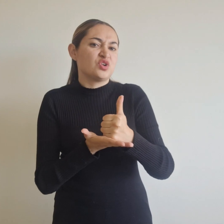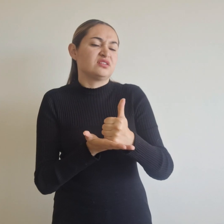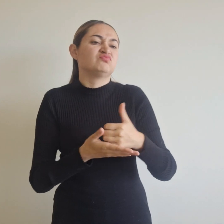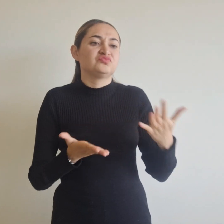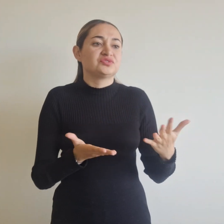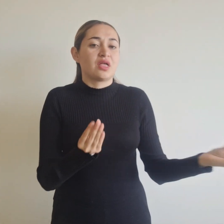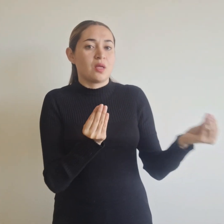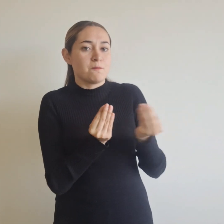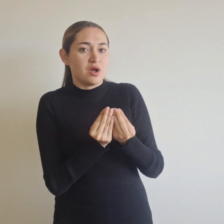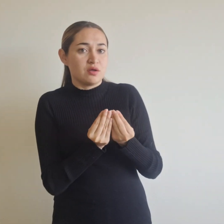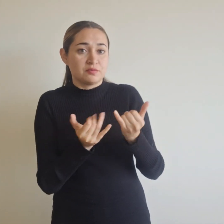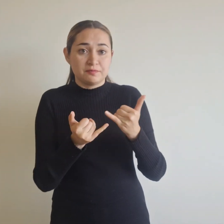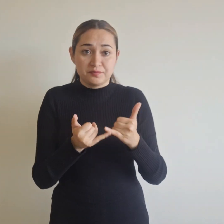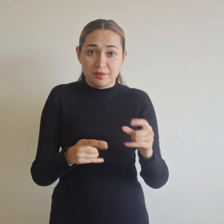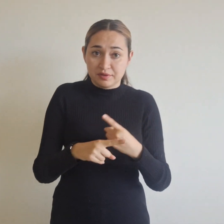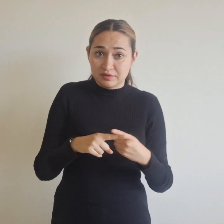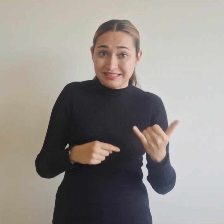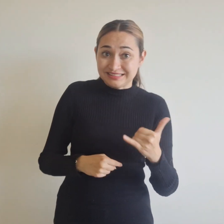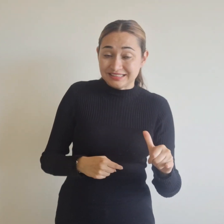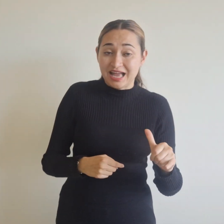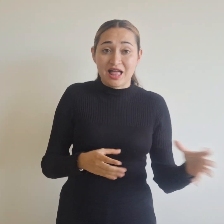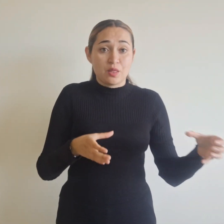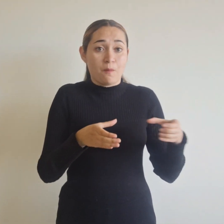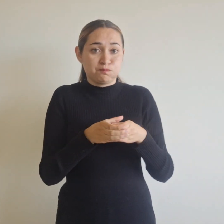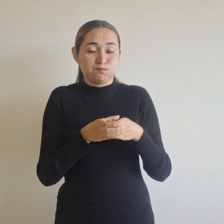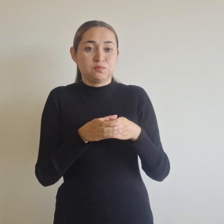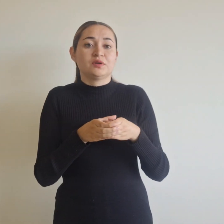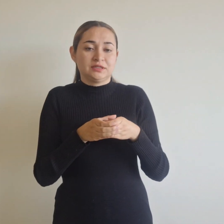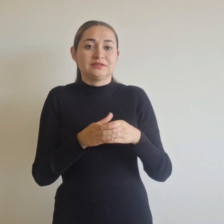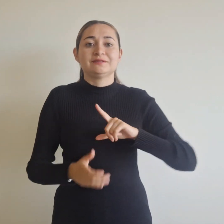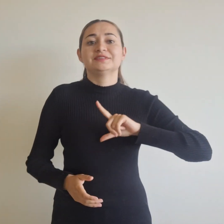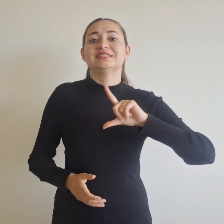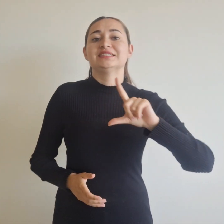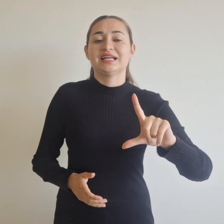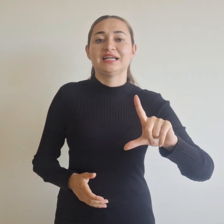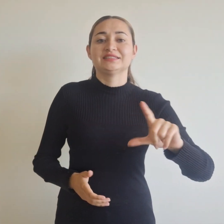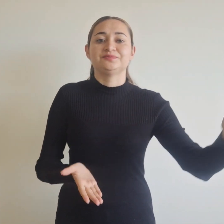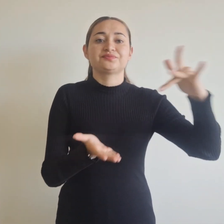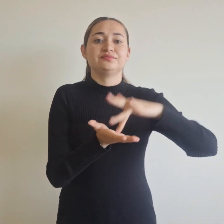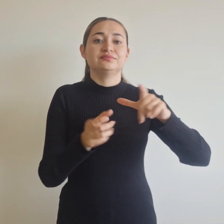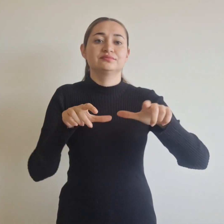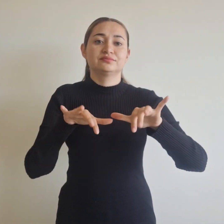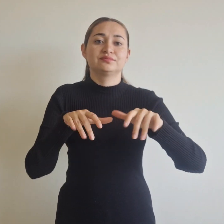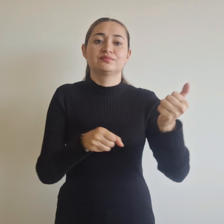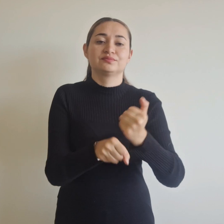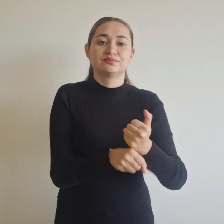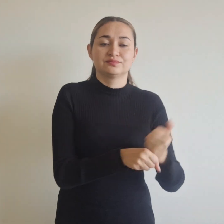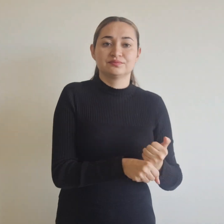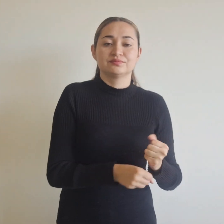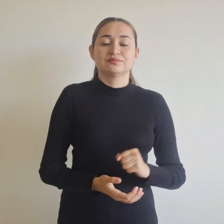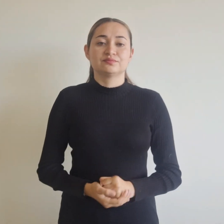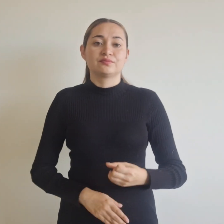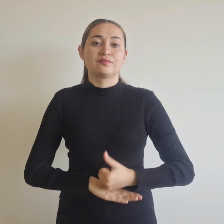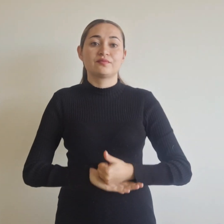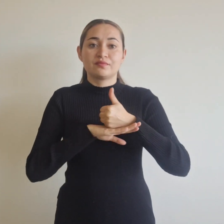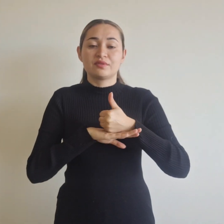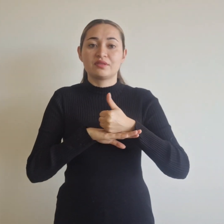de esta semana ya su equipo de trabajo estará al frente de cada una de las secretarías, direcciones,